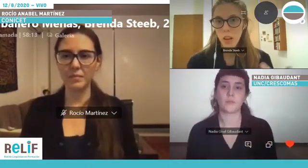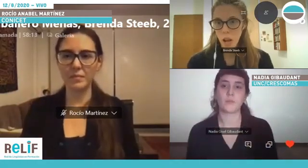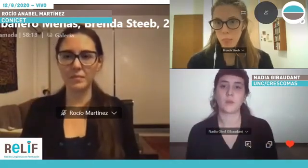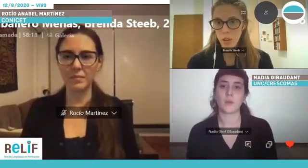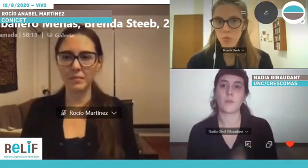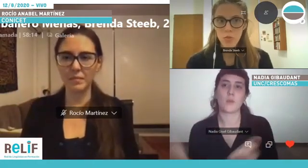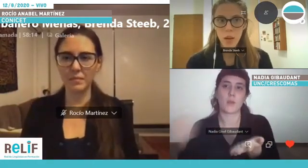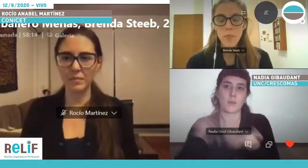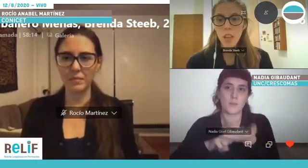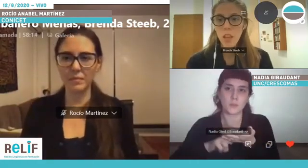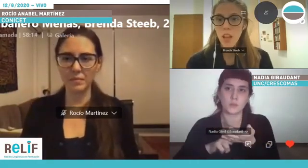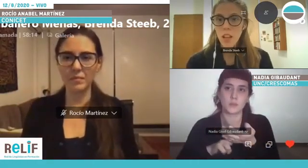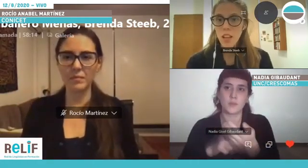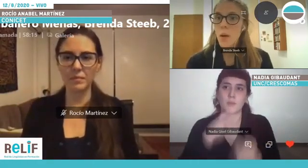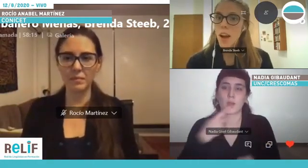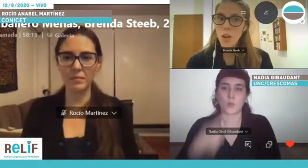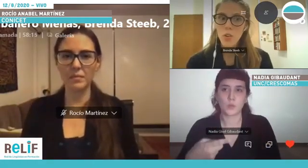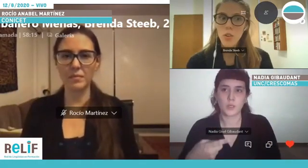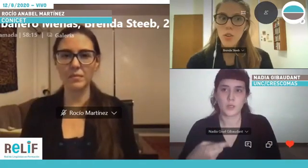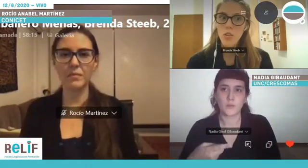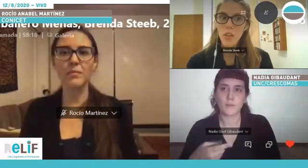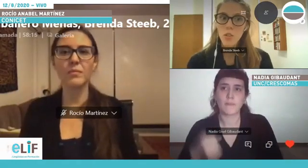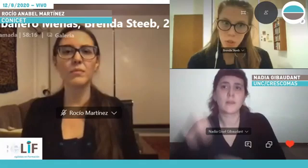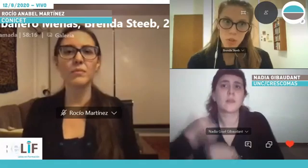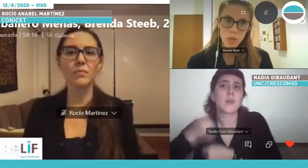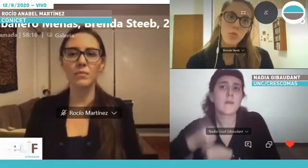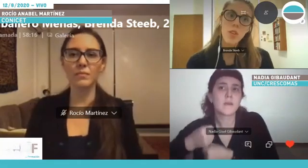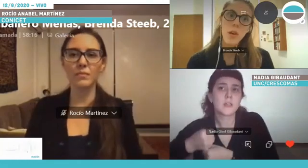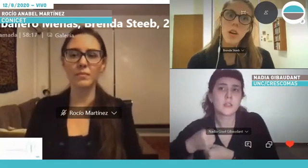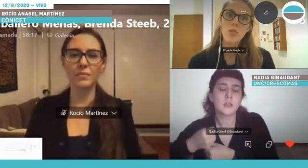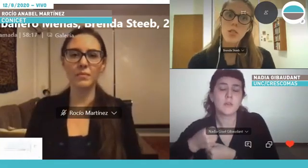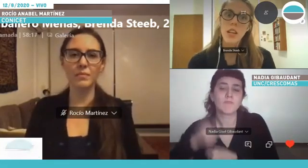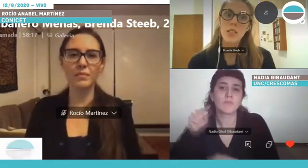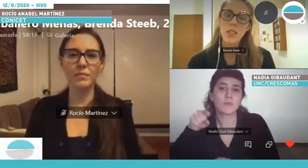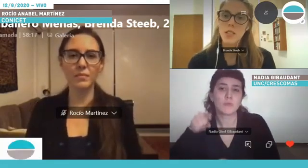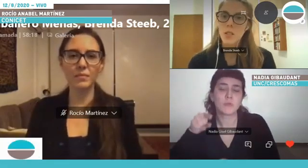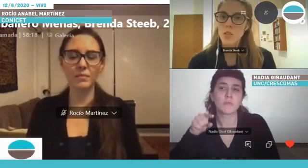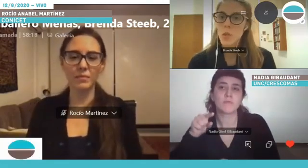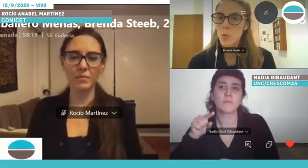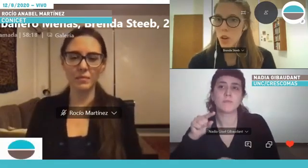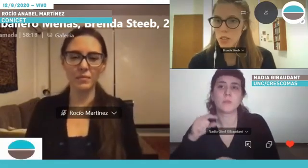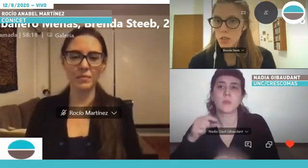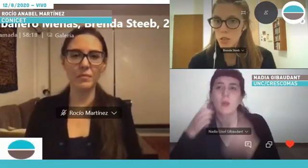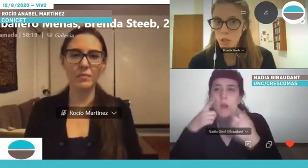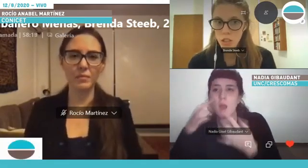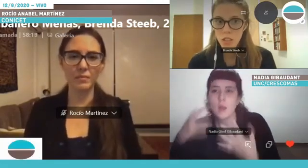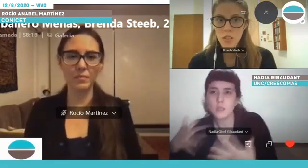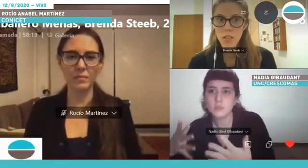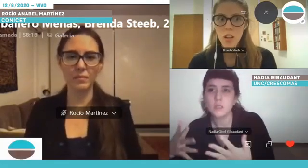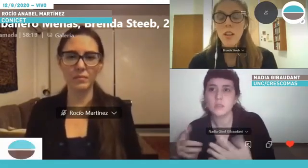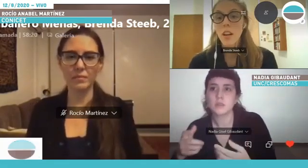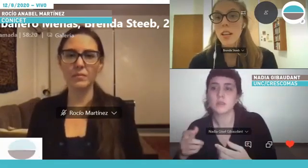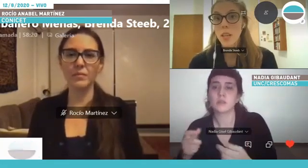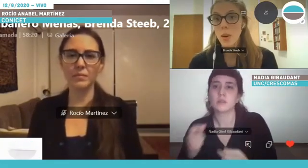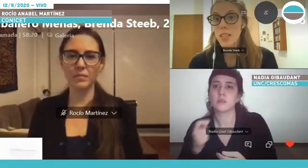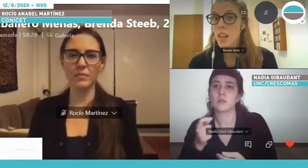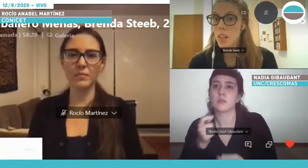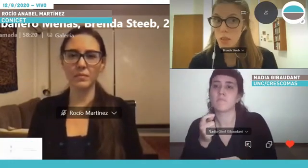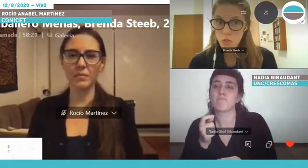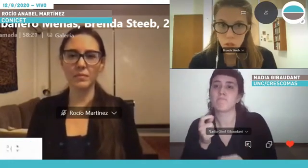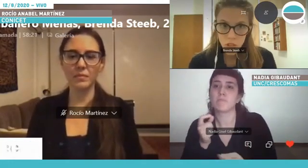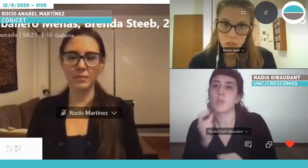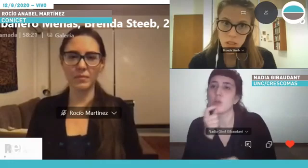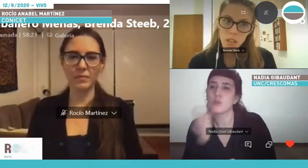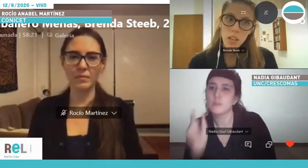Retomo la pregunta. En uno de tus trabajos analizás conceptualizaciones relativas a